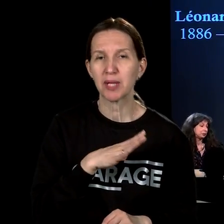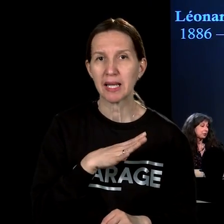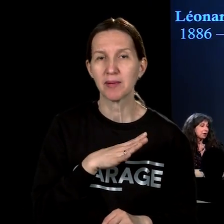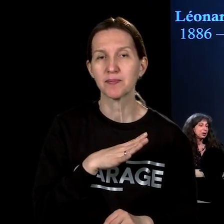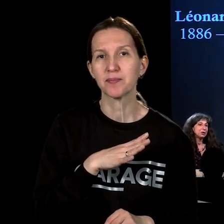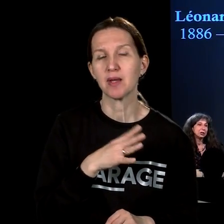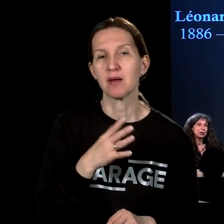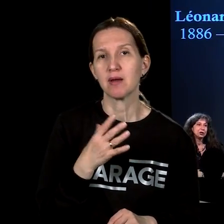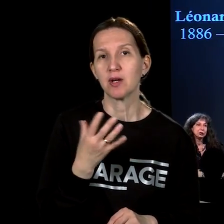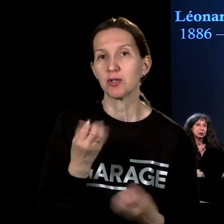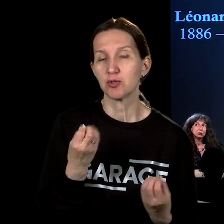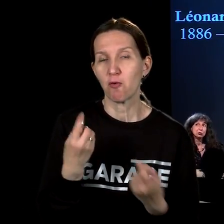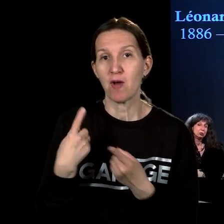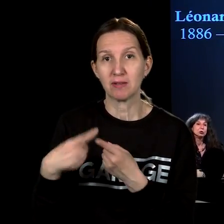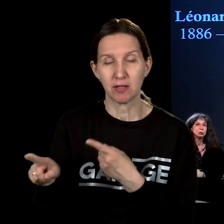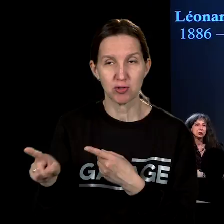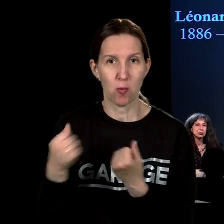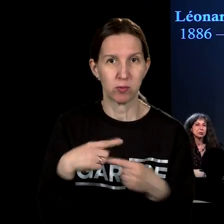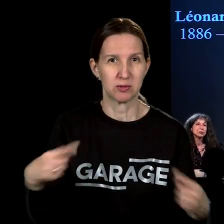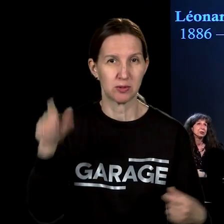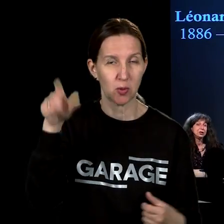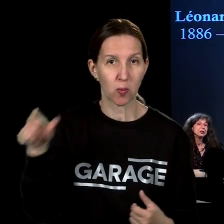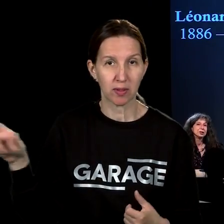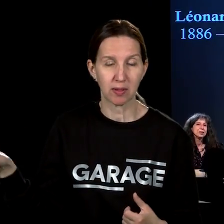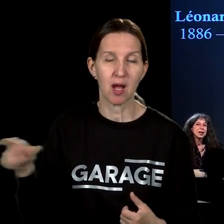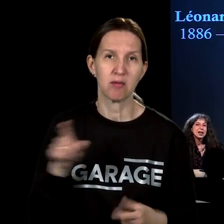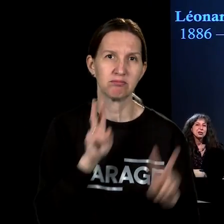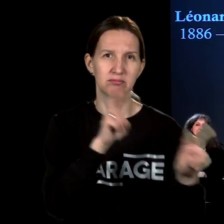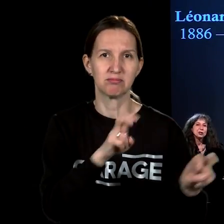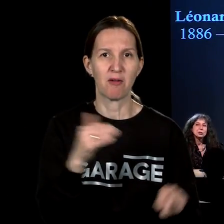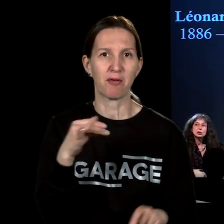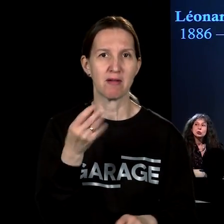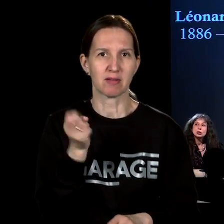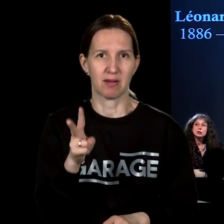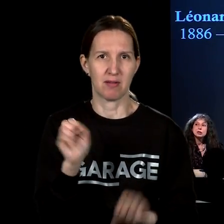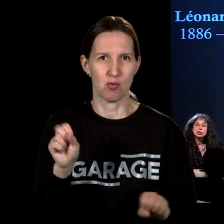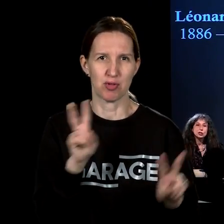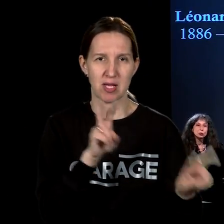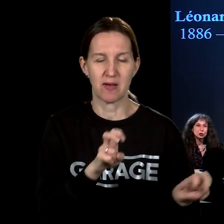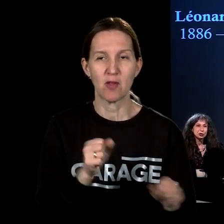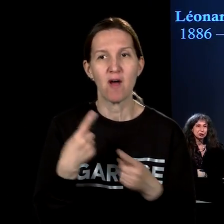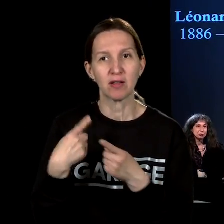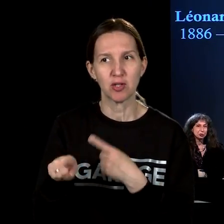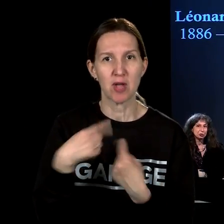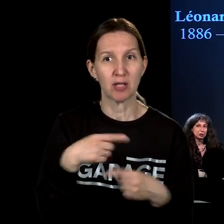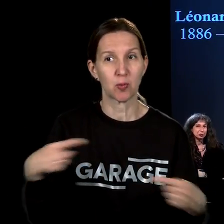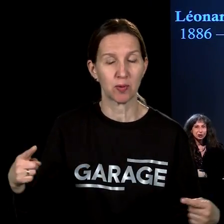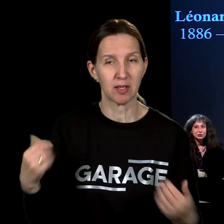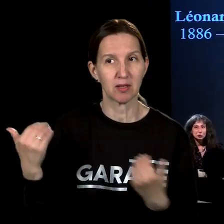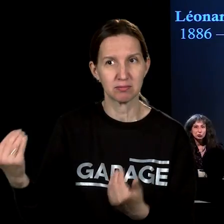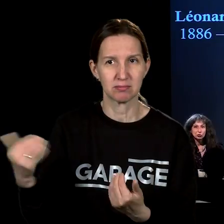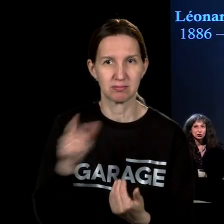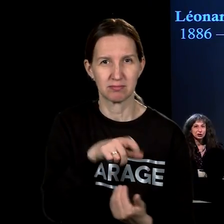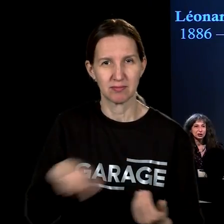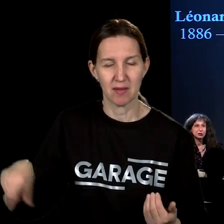И при этом, в отличие, он был таким... фриком, да, но фриком, который, в отличие от многих его